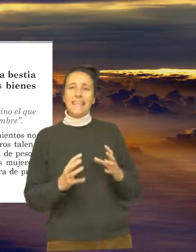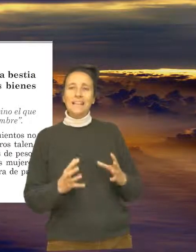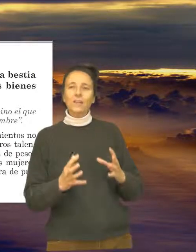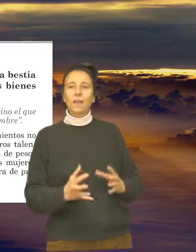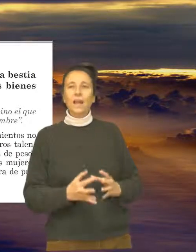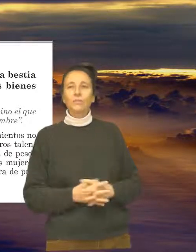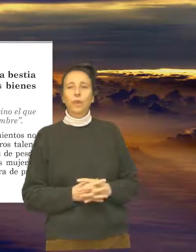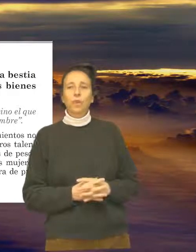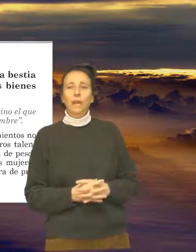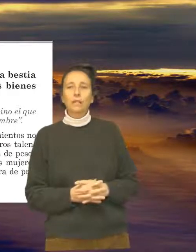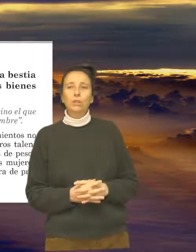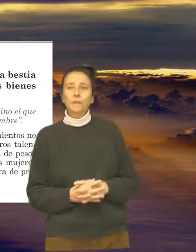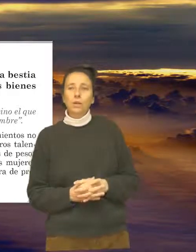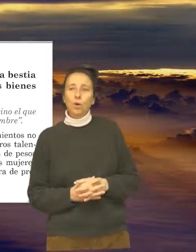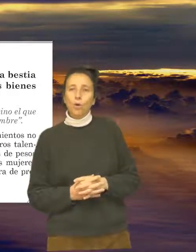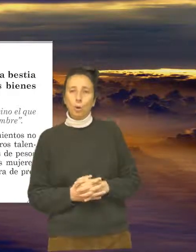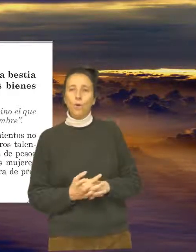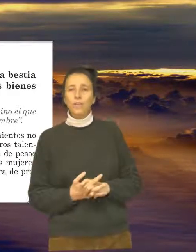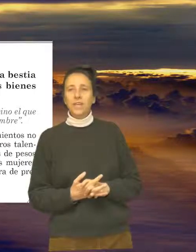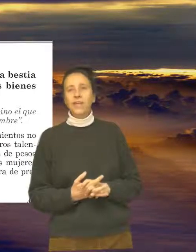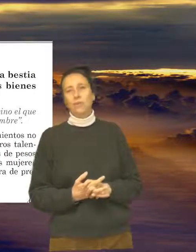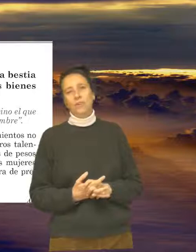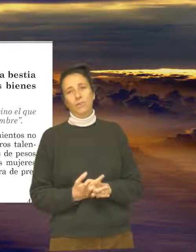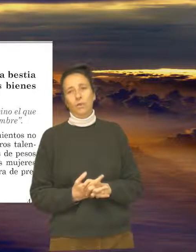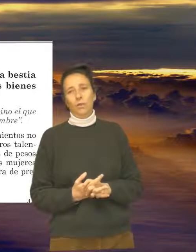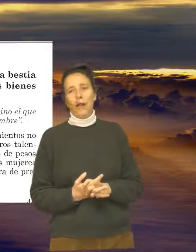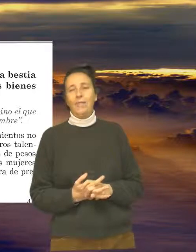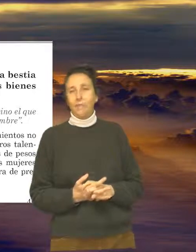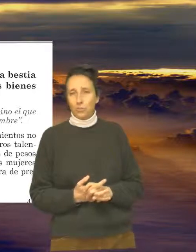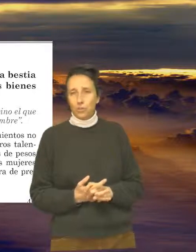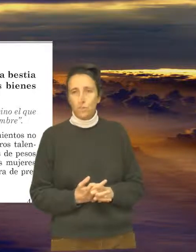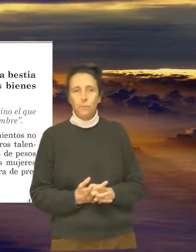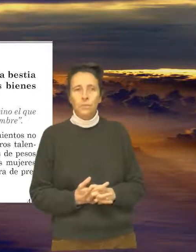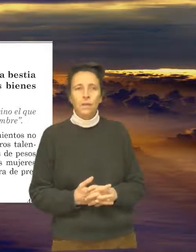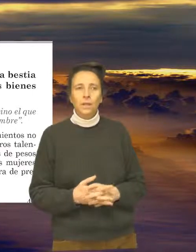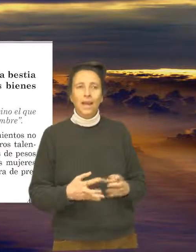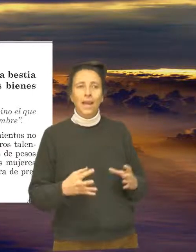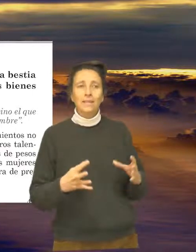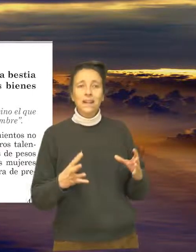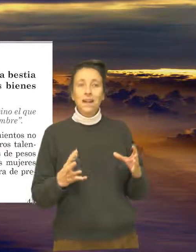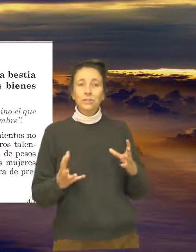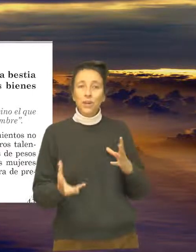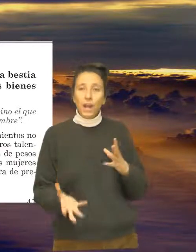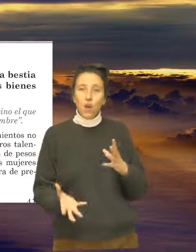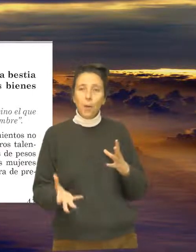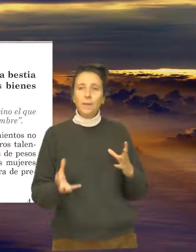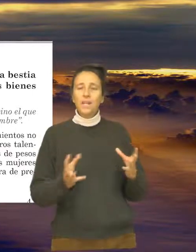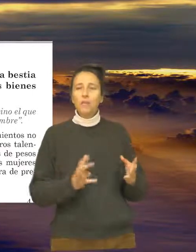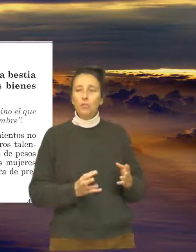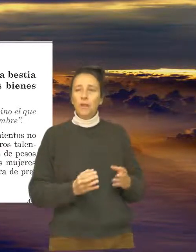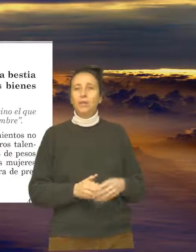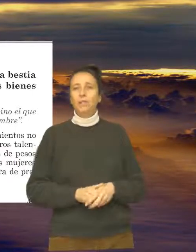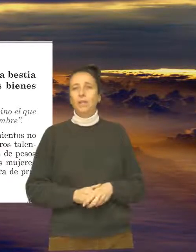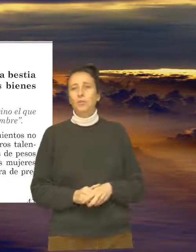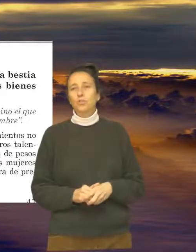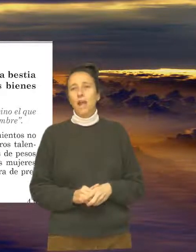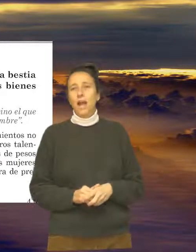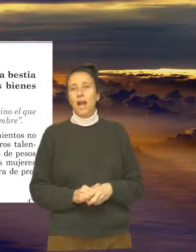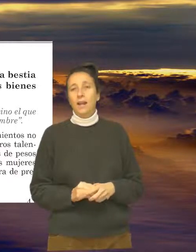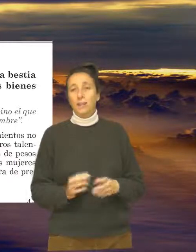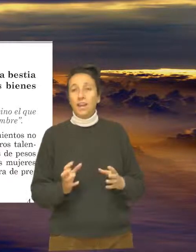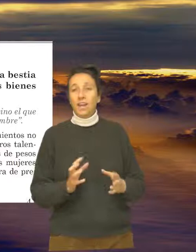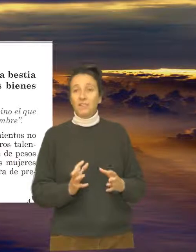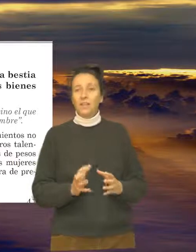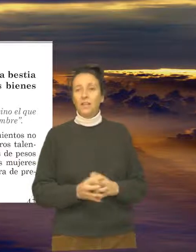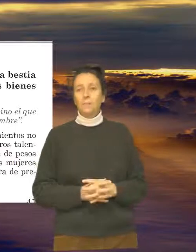la identificación del domingo como día de adoración a Dios. En relación al nombre y el número, tenemos